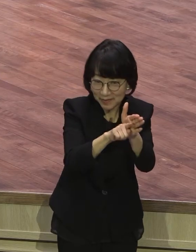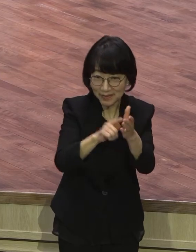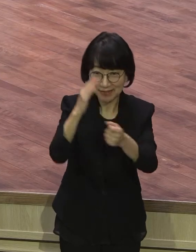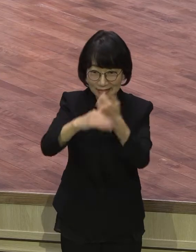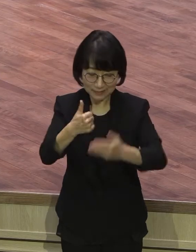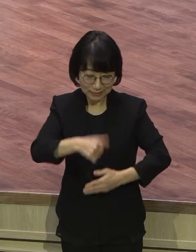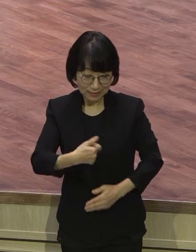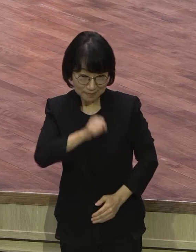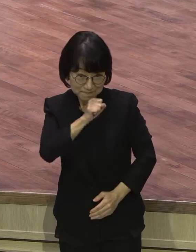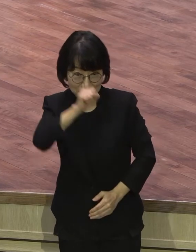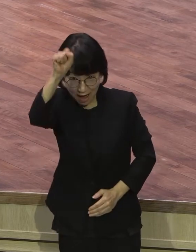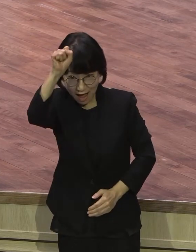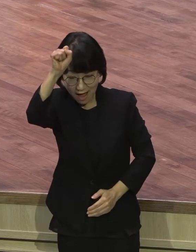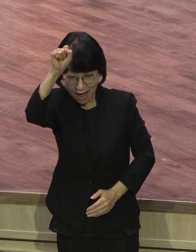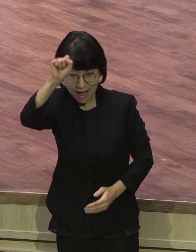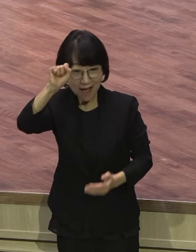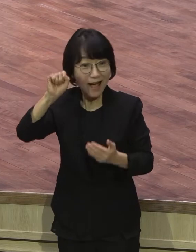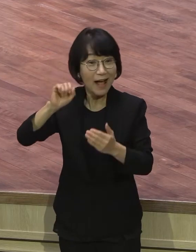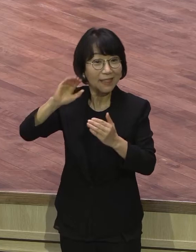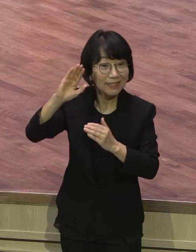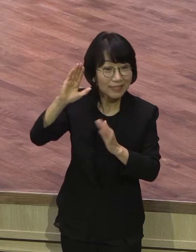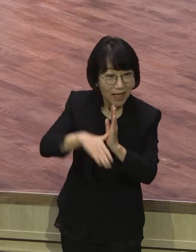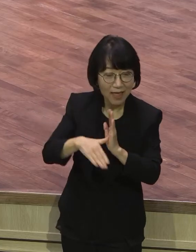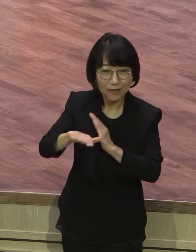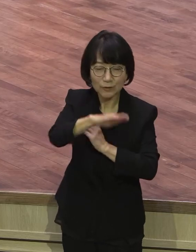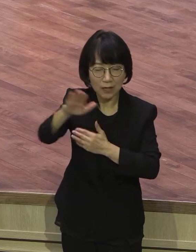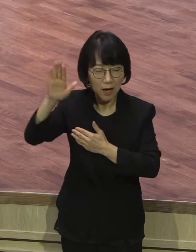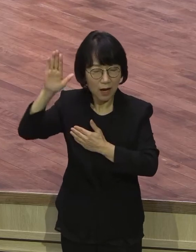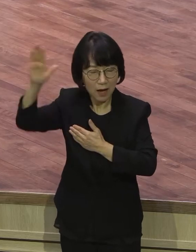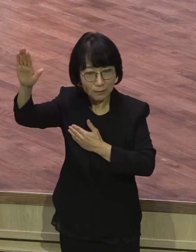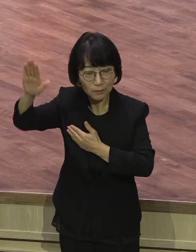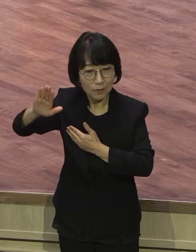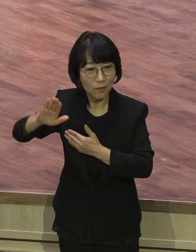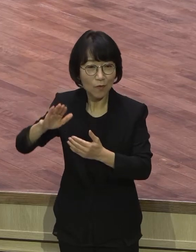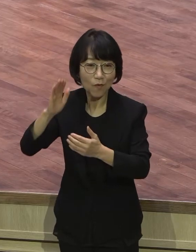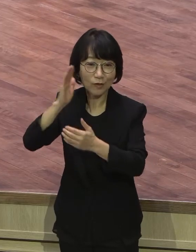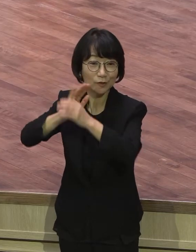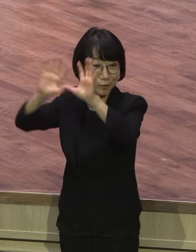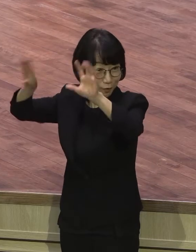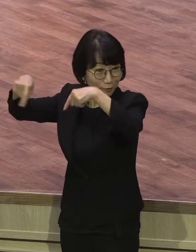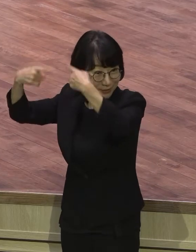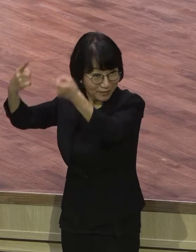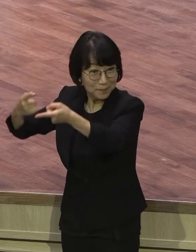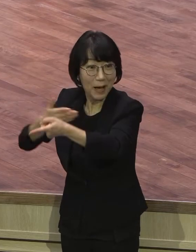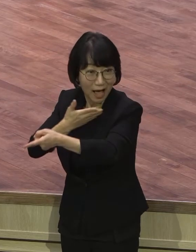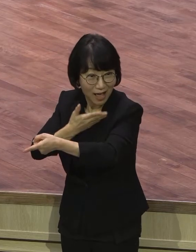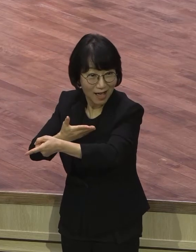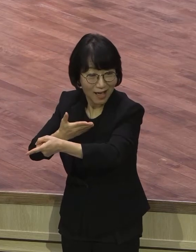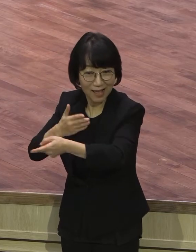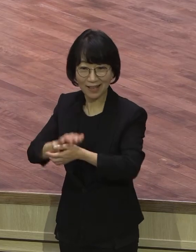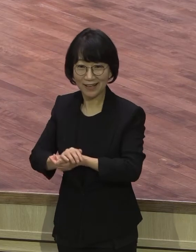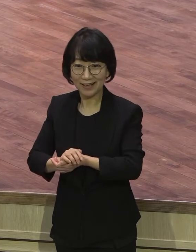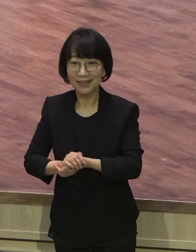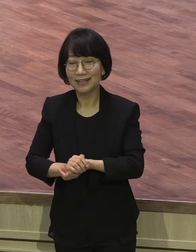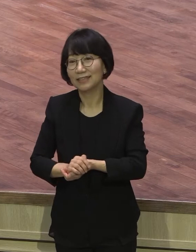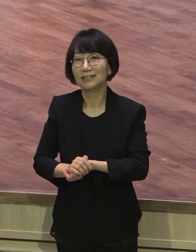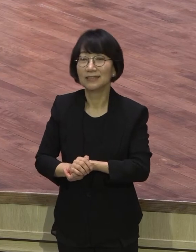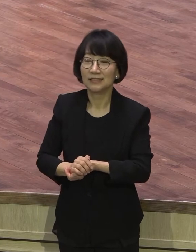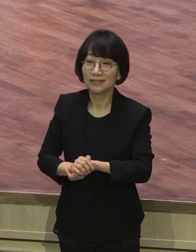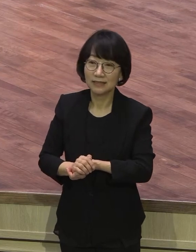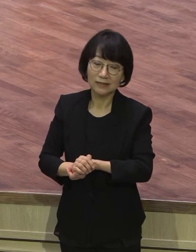우리는 영원한 천국의 삶이 보장되어 있어요. 우리의 삶이 영원한 천국이에요,